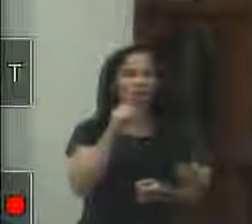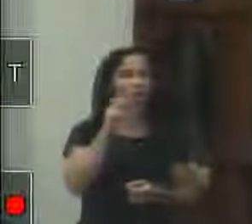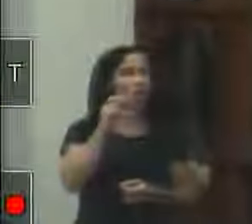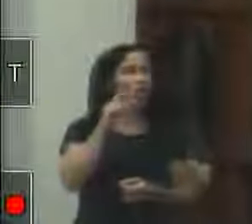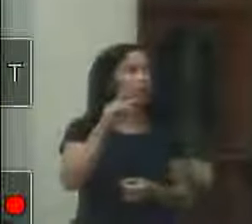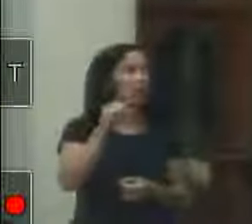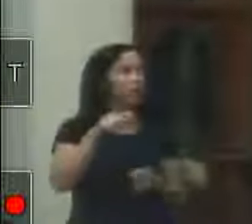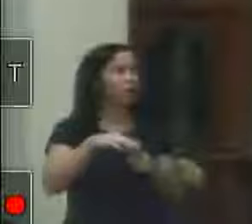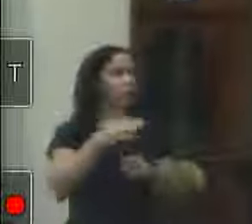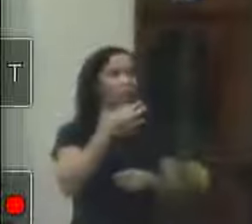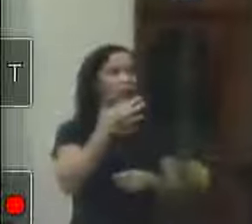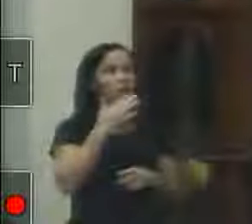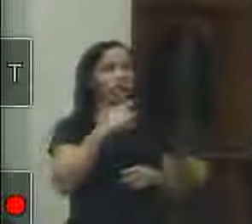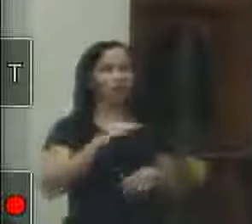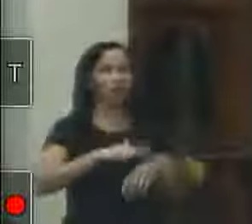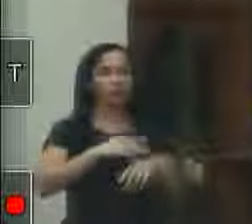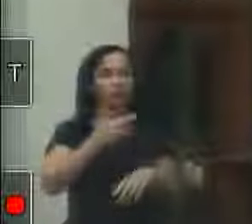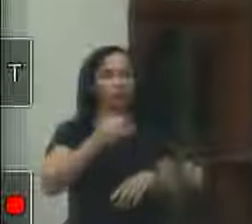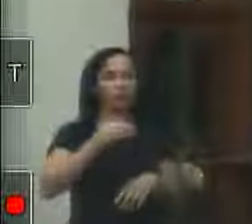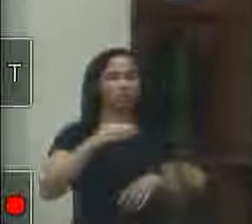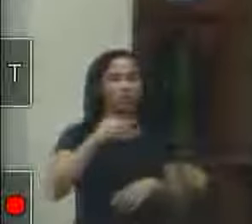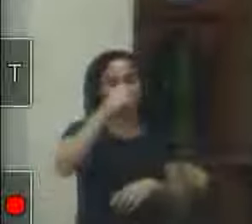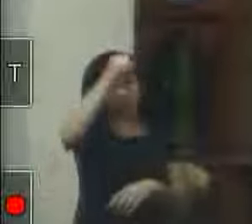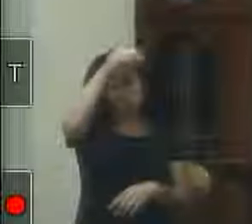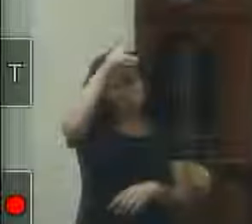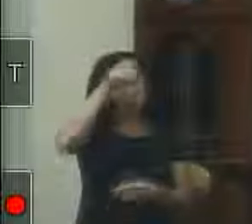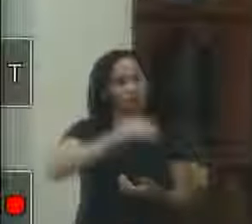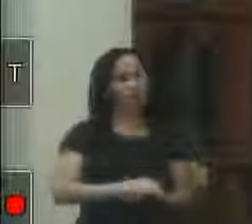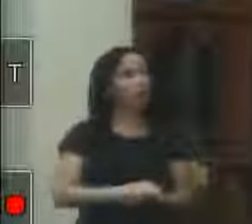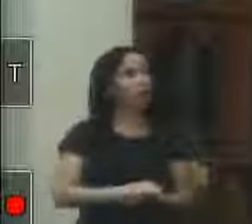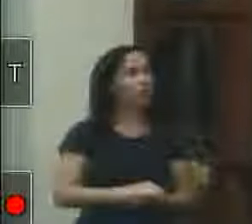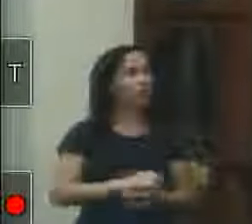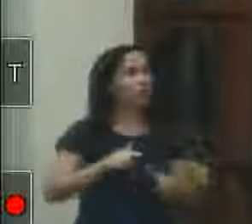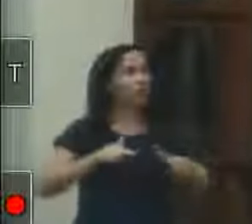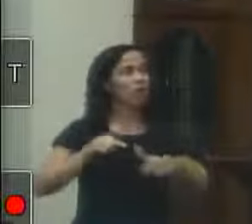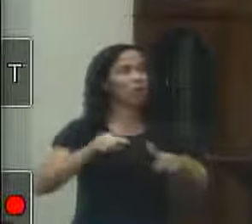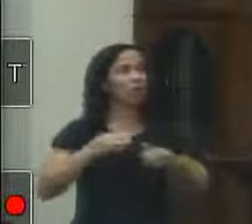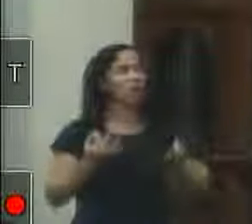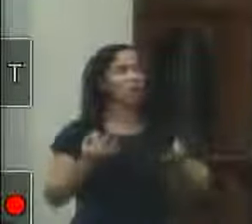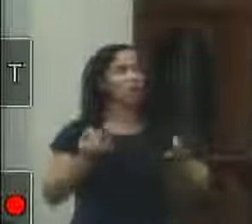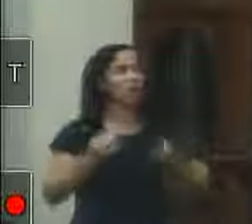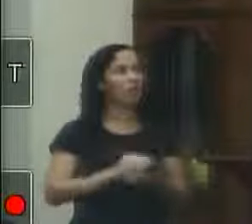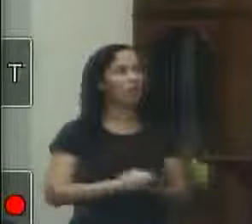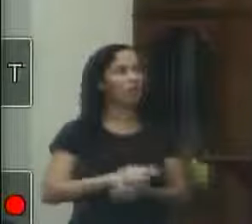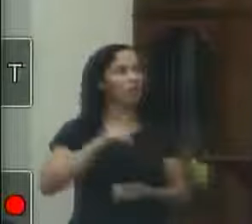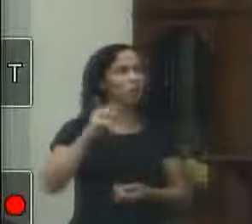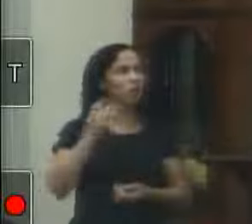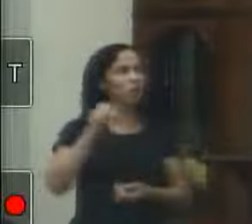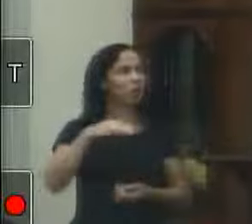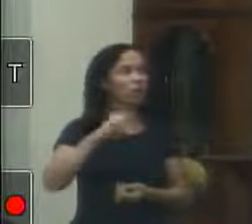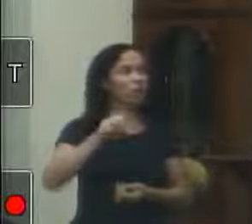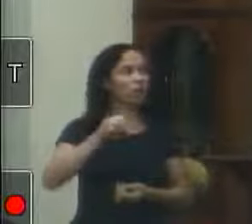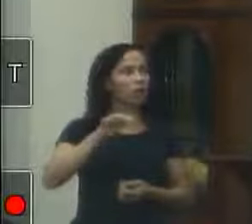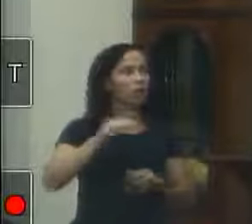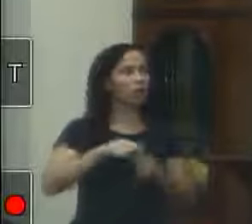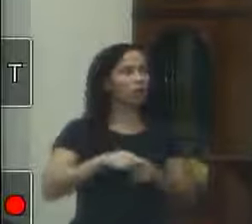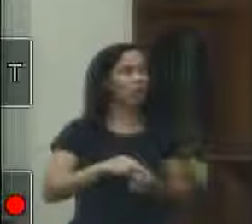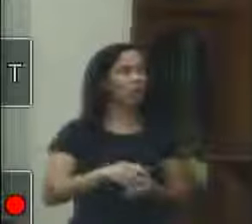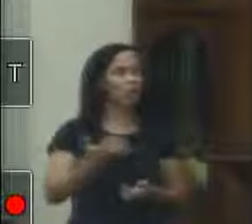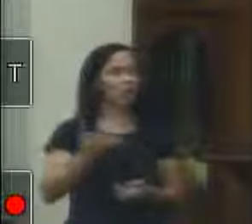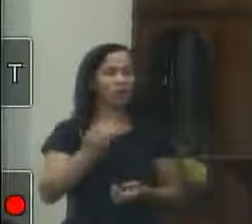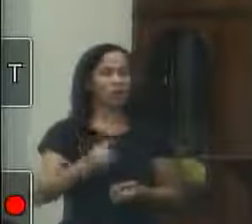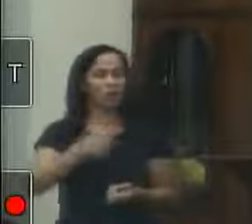eu conheço há mais de 20 anos na prefeitura, é uma funcionária exemplar, honesta, trabalhadeira, que quer